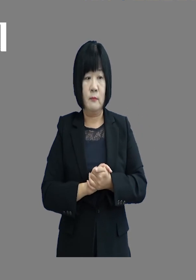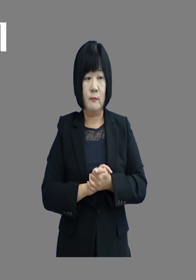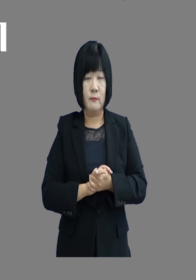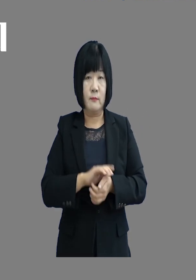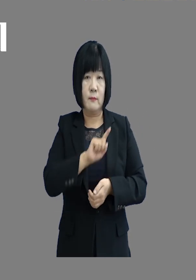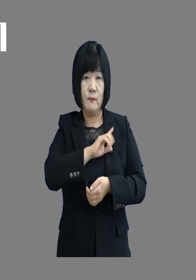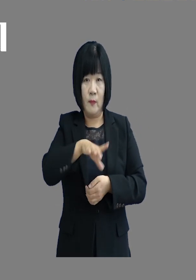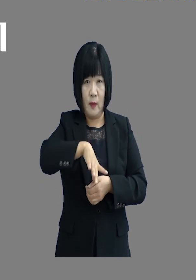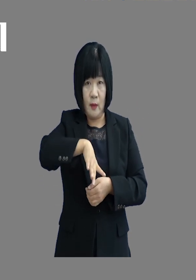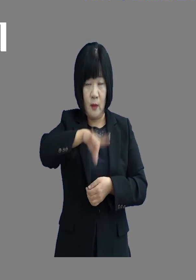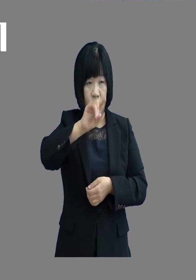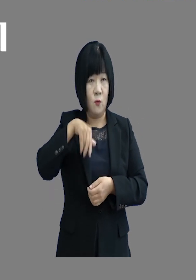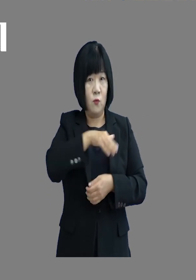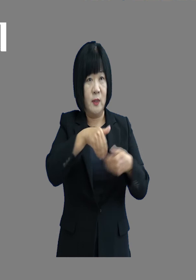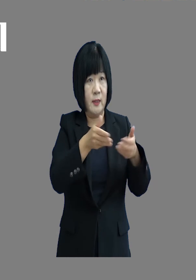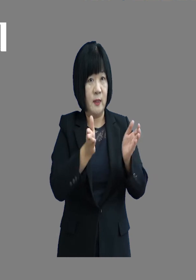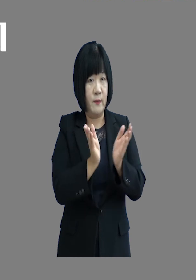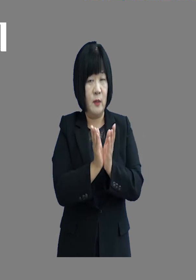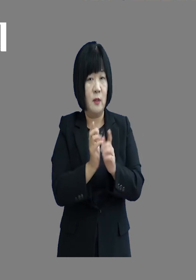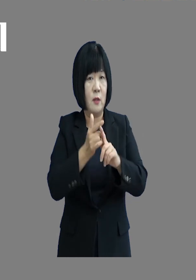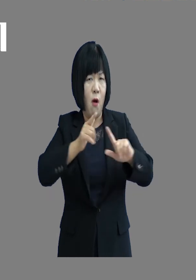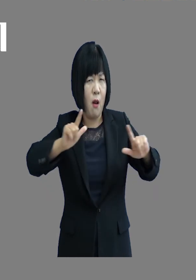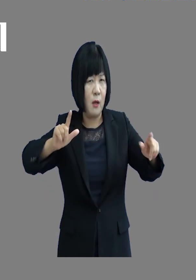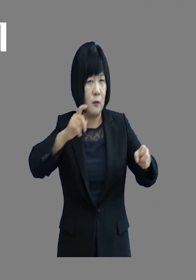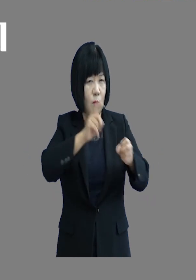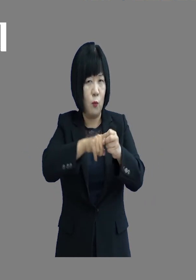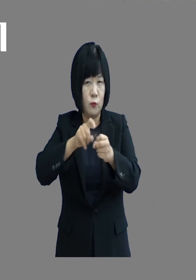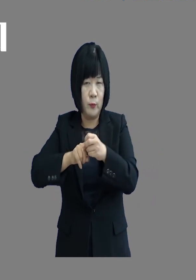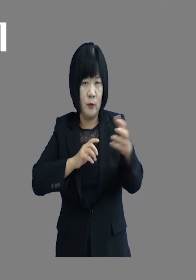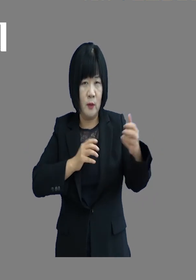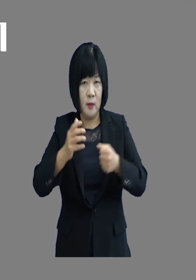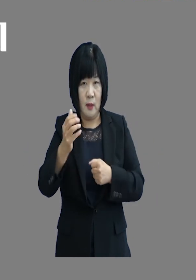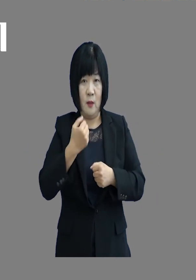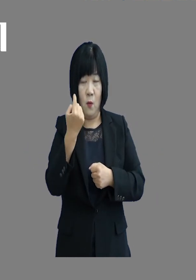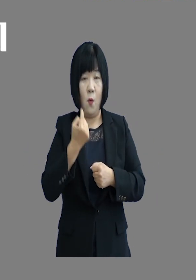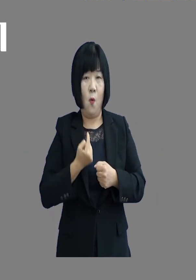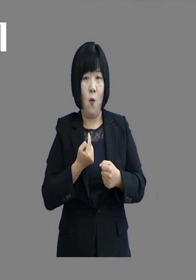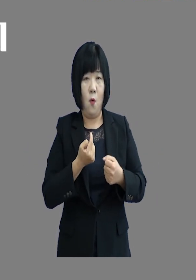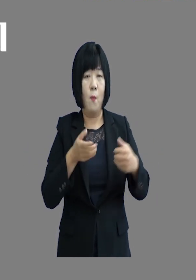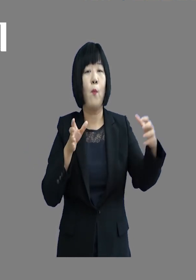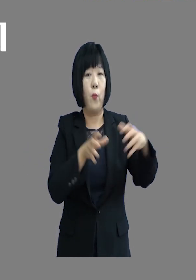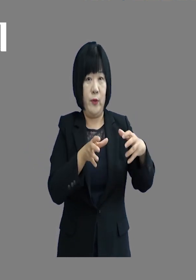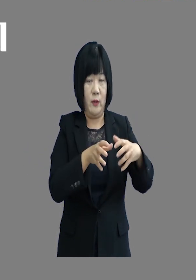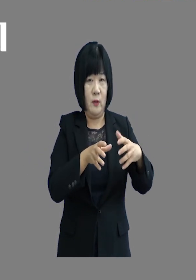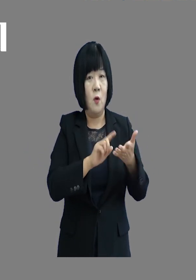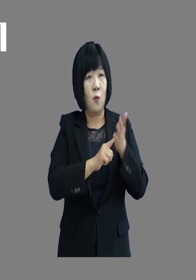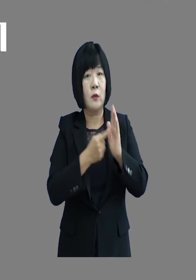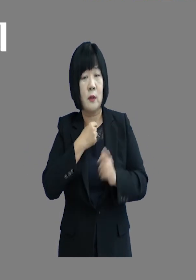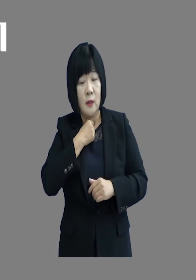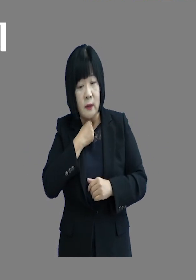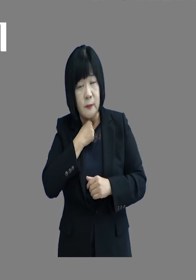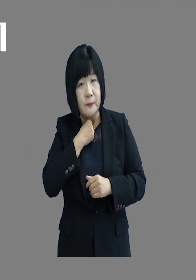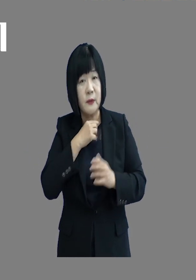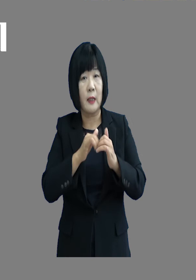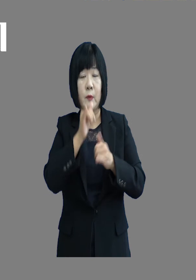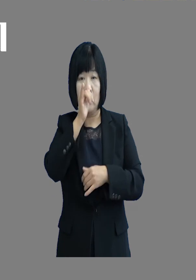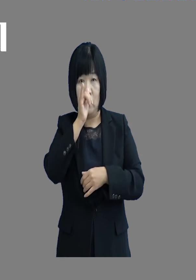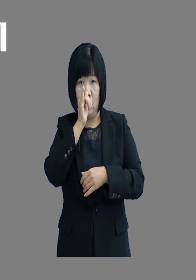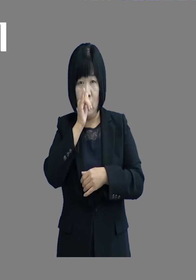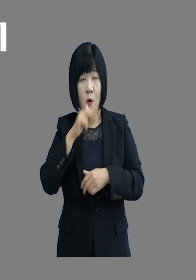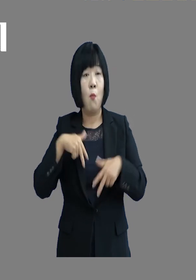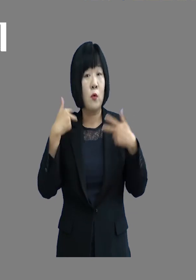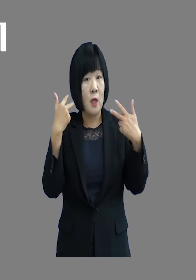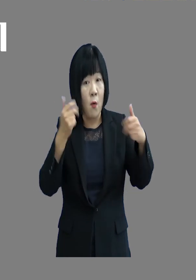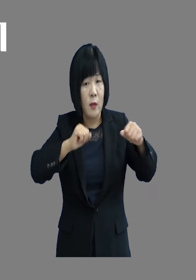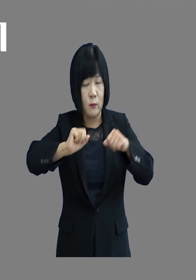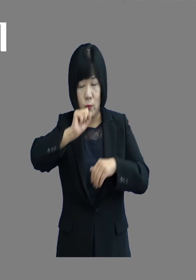우선 저희는 다양한 목적을 가지고 오시는 분들이 되게 많거든요. 그래서 공연을 하고 싶어서 모인 단원도 있고요. 또